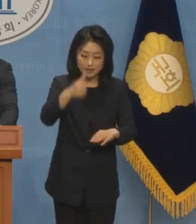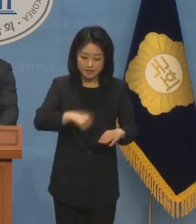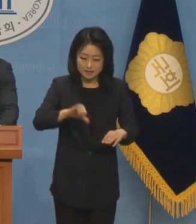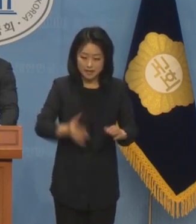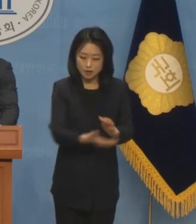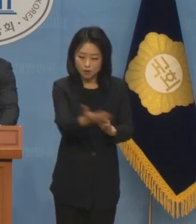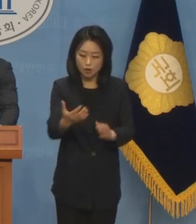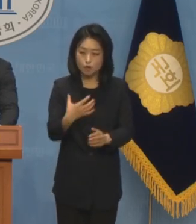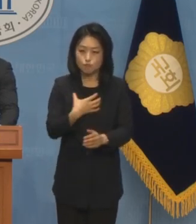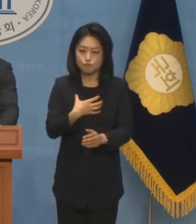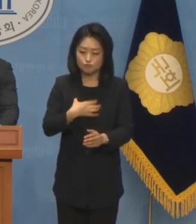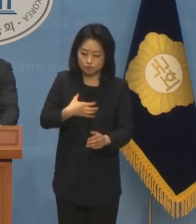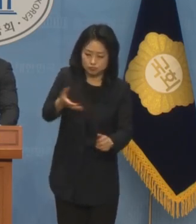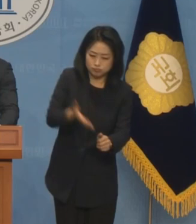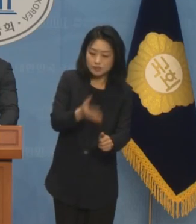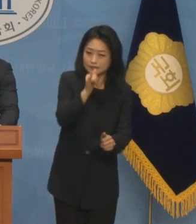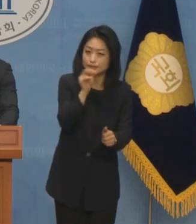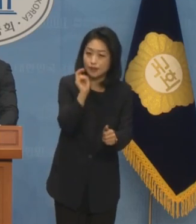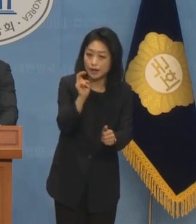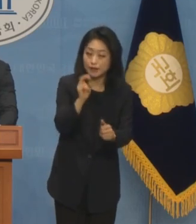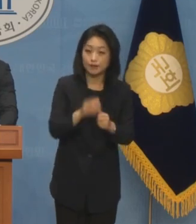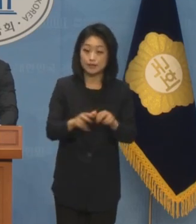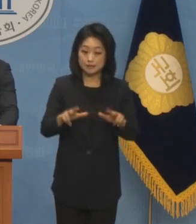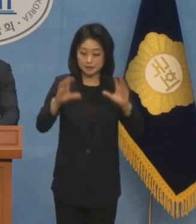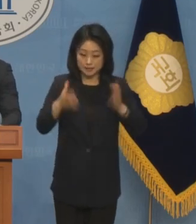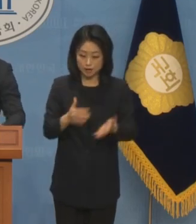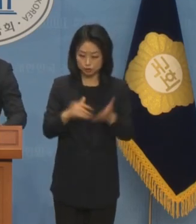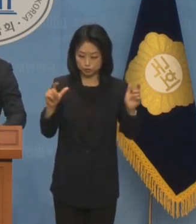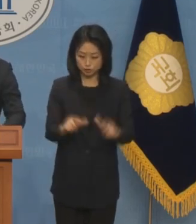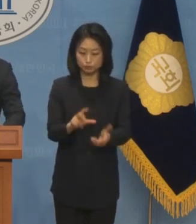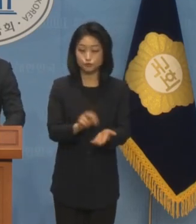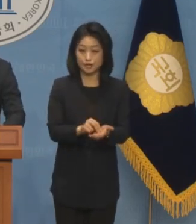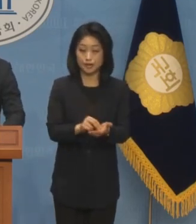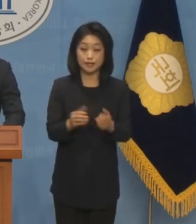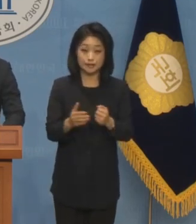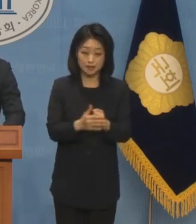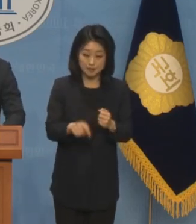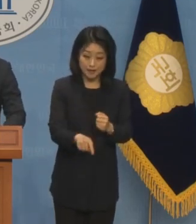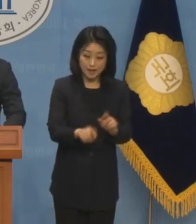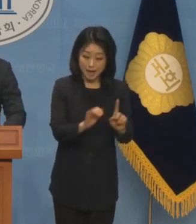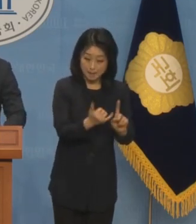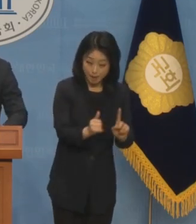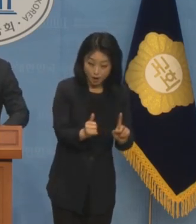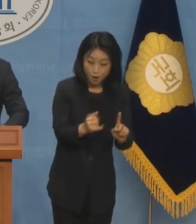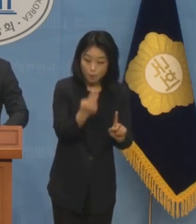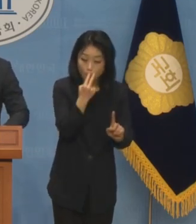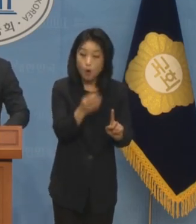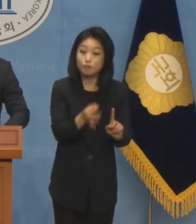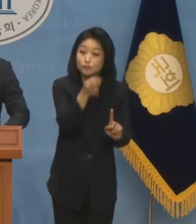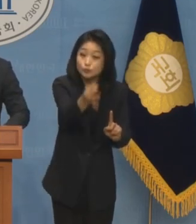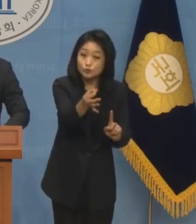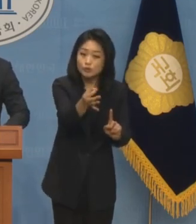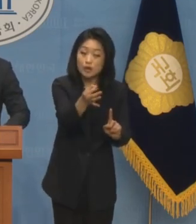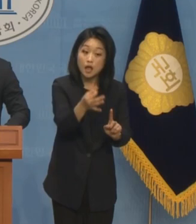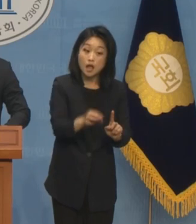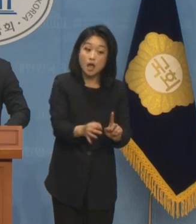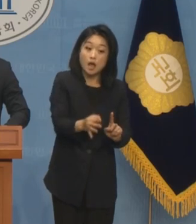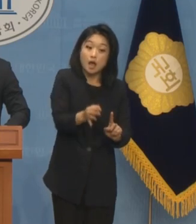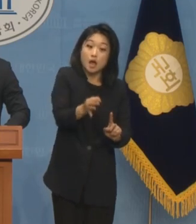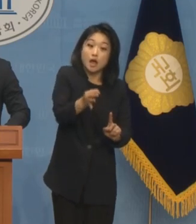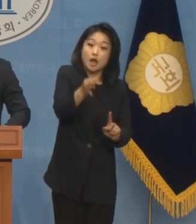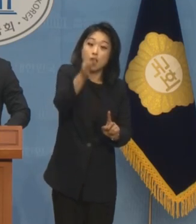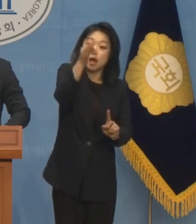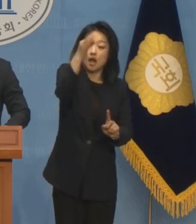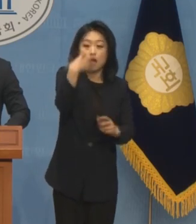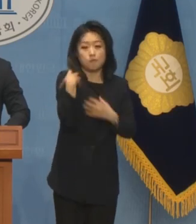늘릴뿐입니다 저상 저출산 상황에서 미래세대 한 사람이 감당해야 할 보험료는 시간이 지날수록 증가할